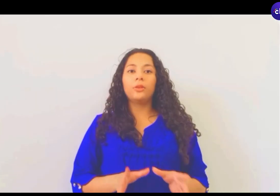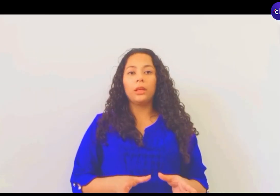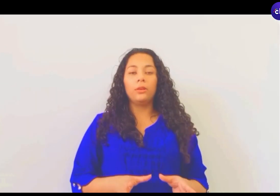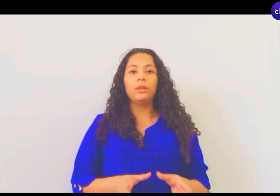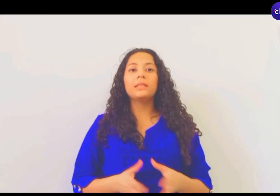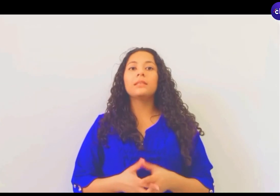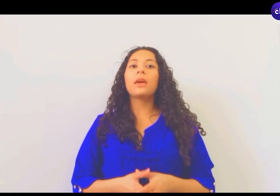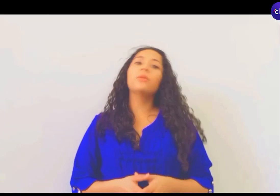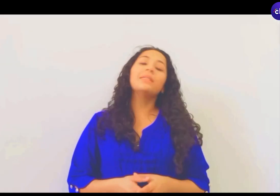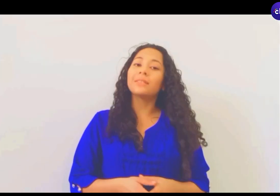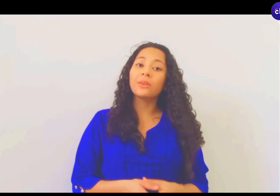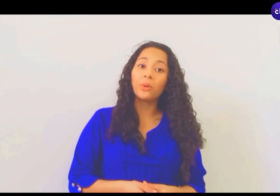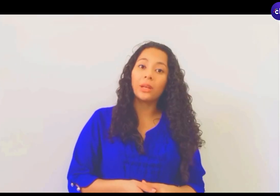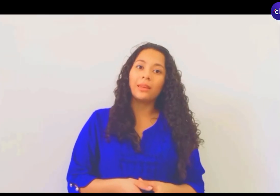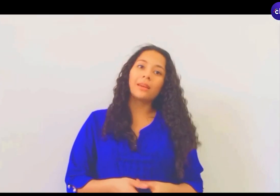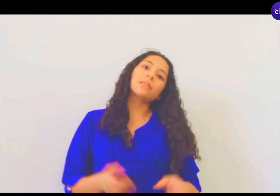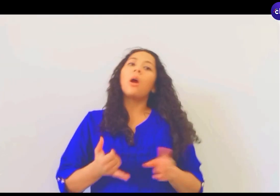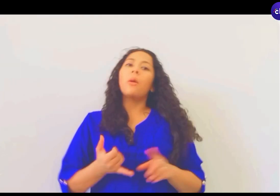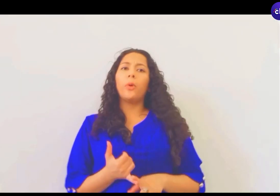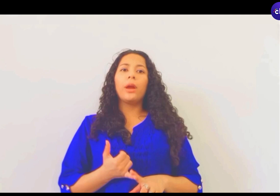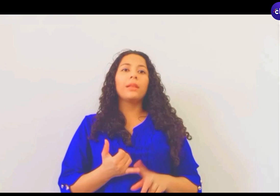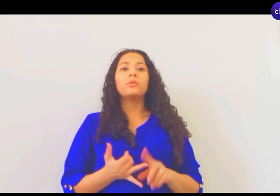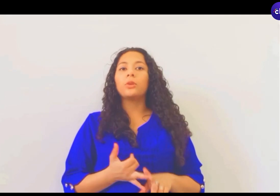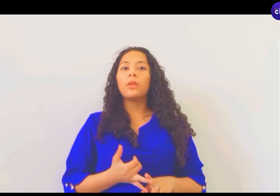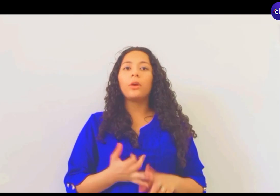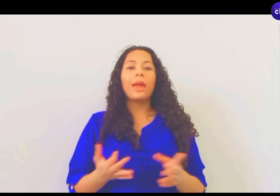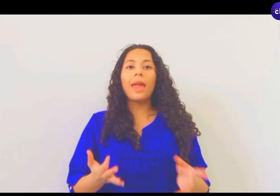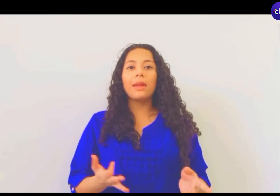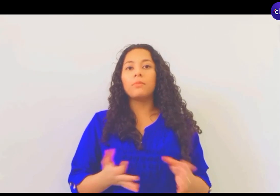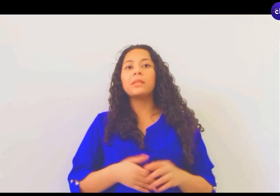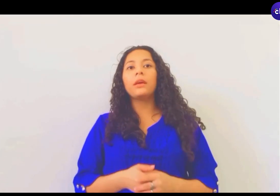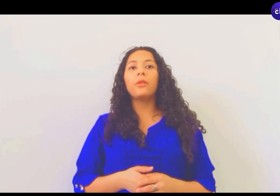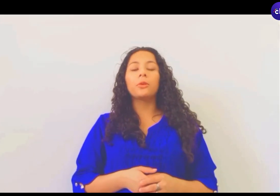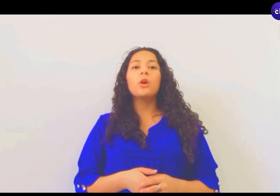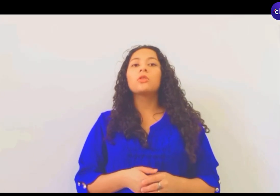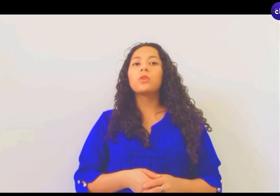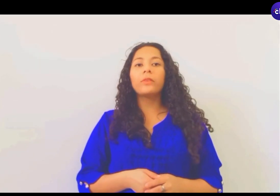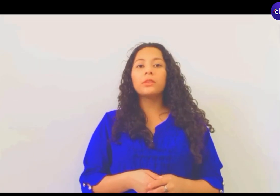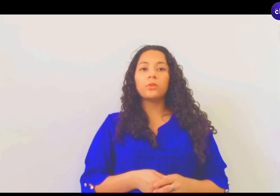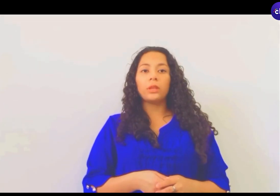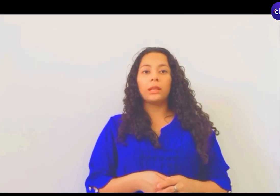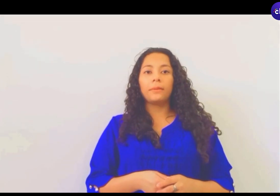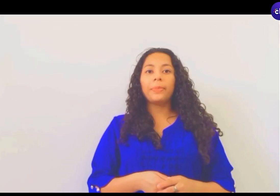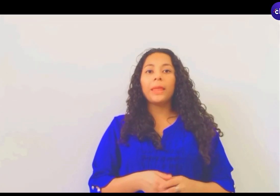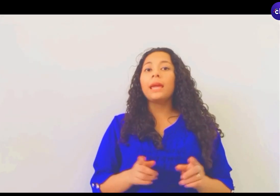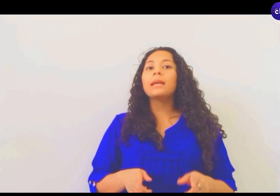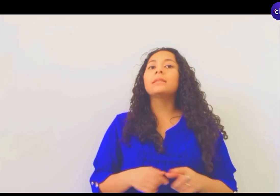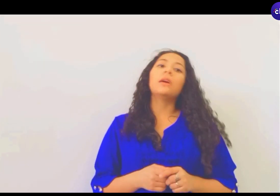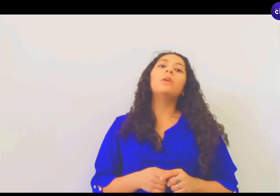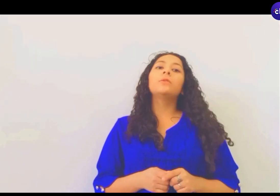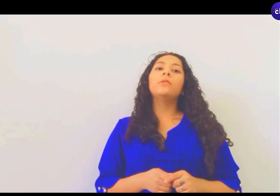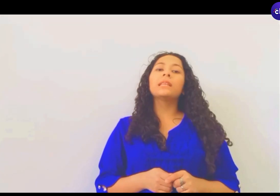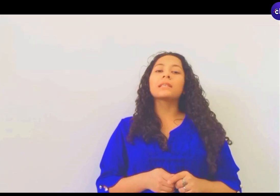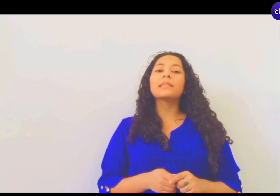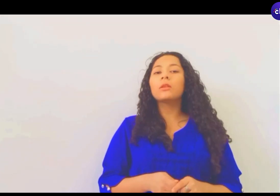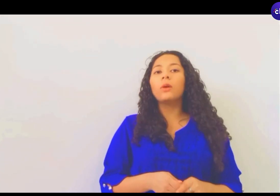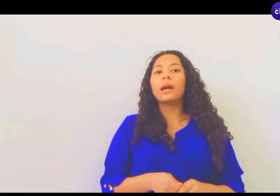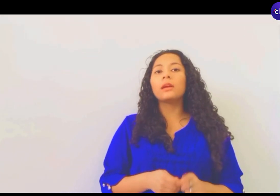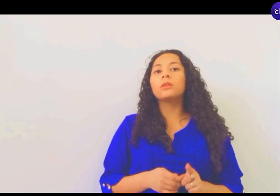Nerio, licenciado en Ciencias Jurídicas, poeta, historiador e investigador sobre Sonsonate. Este obtuvo el tercer lugar en los